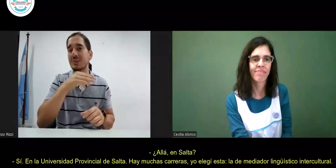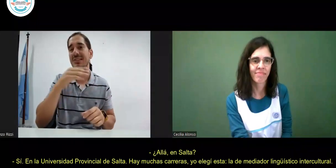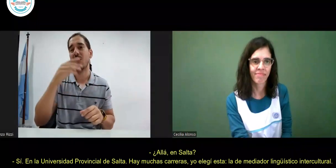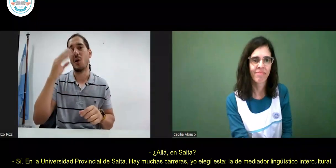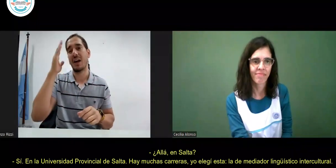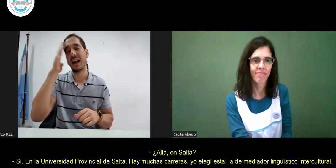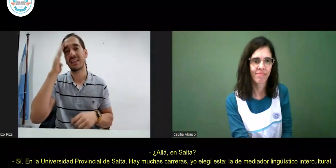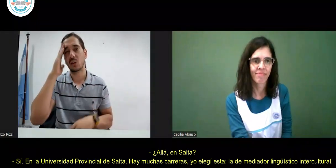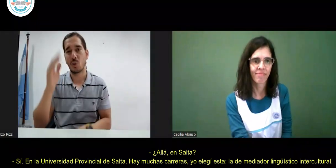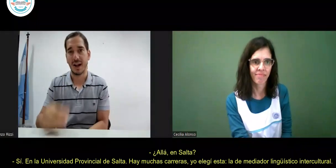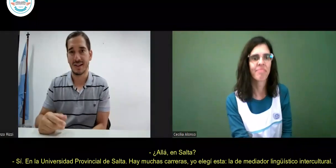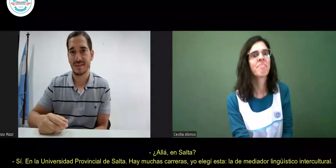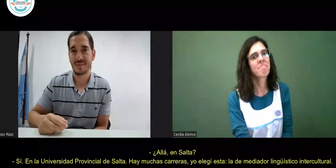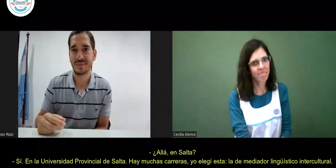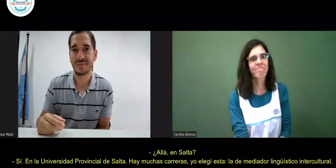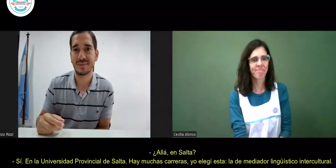lingüístico intercultural.